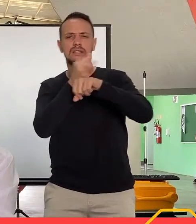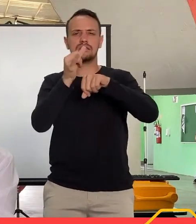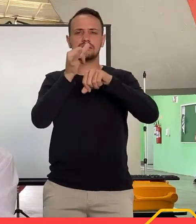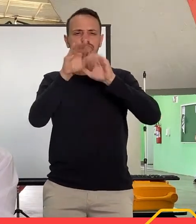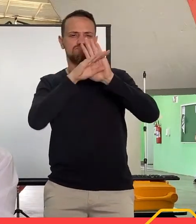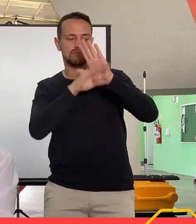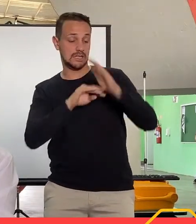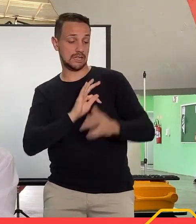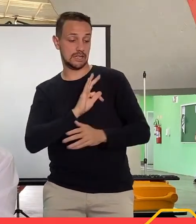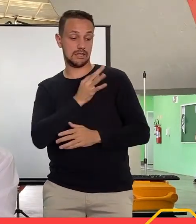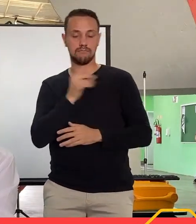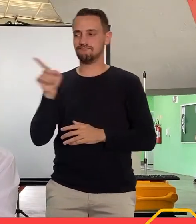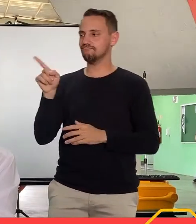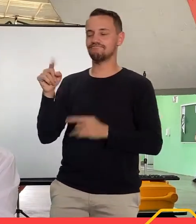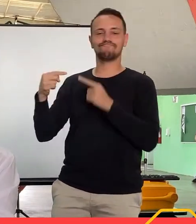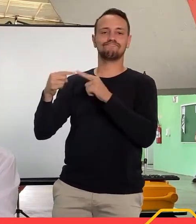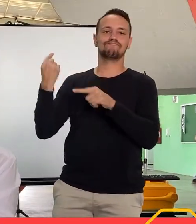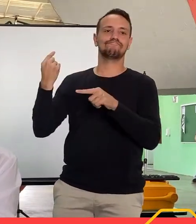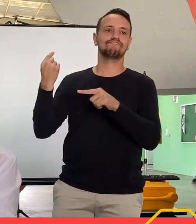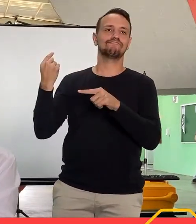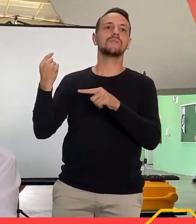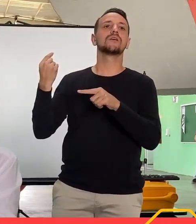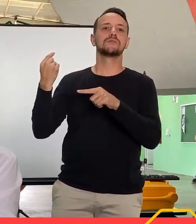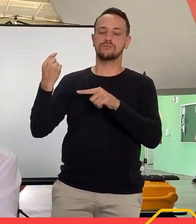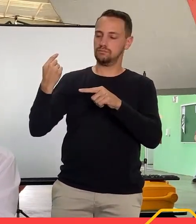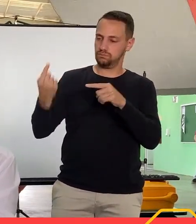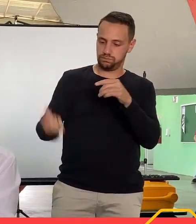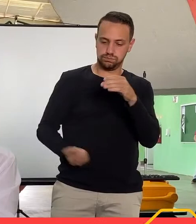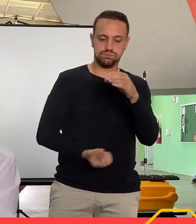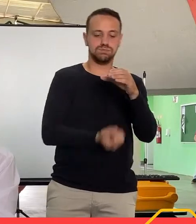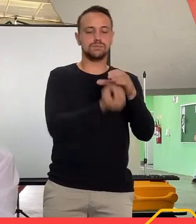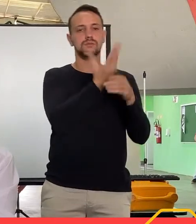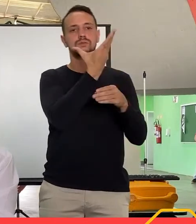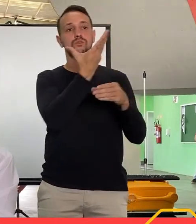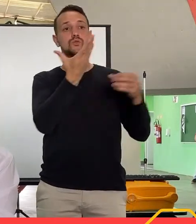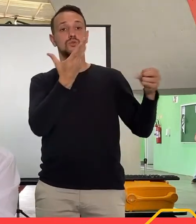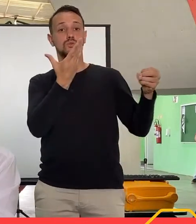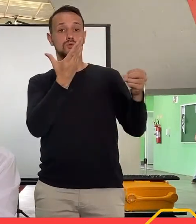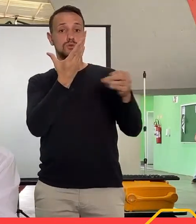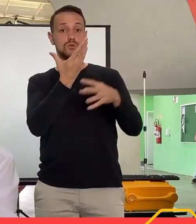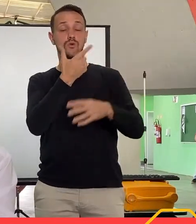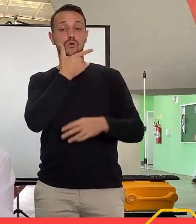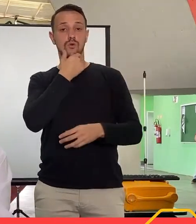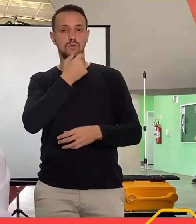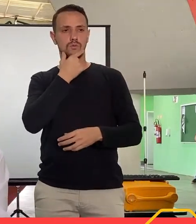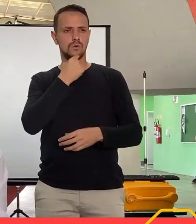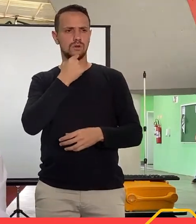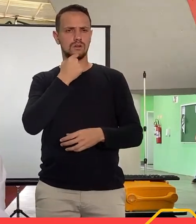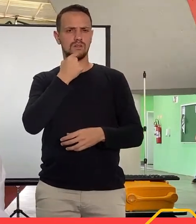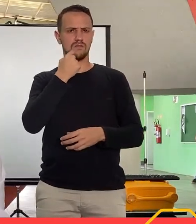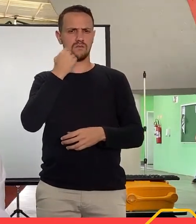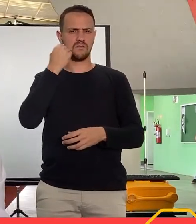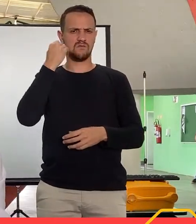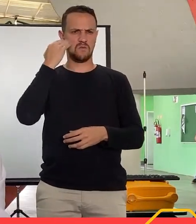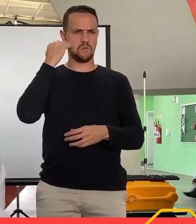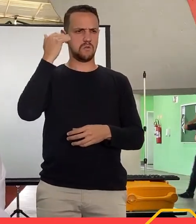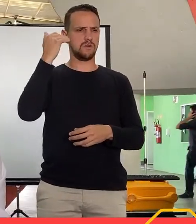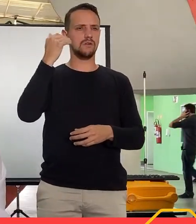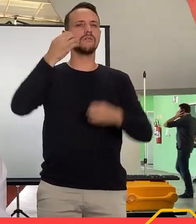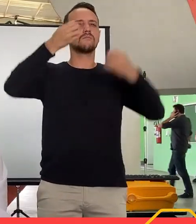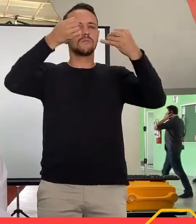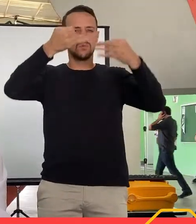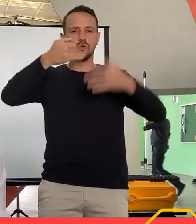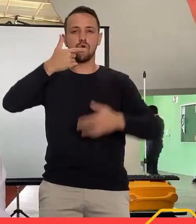em xeque o paradigma newtoniano. E aí surgiu um homem extraordinário, tentou explicar aquilo com uma